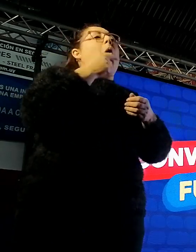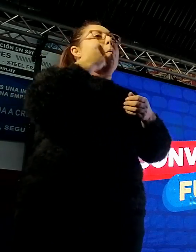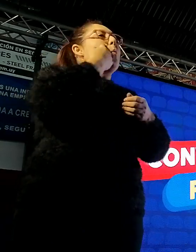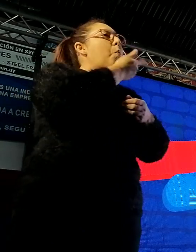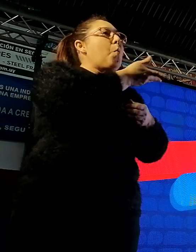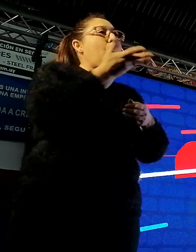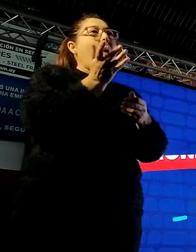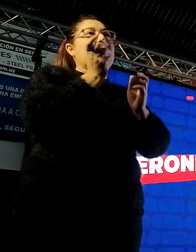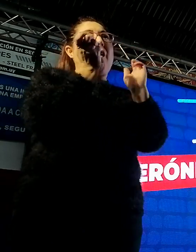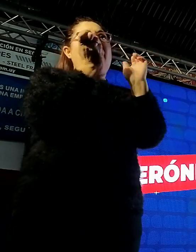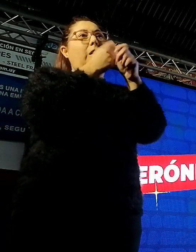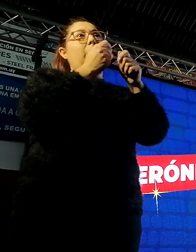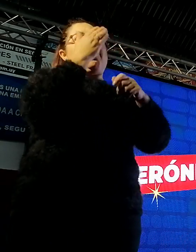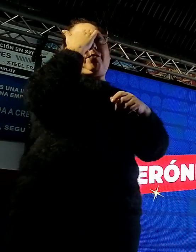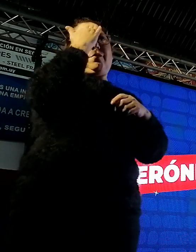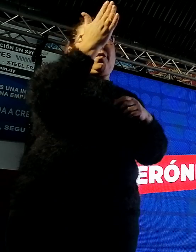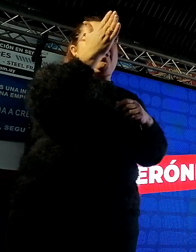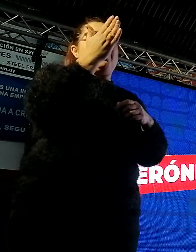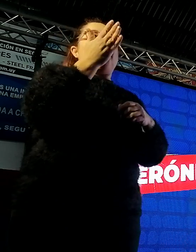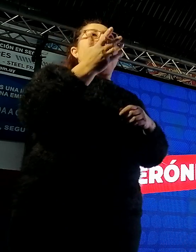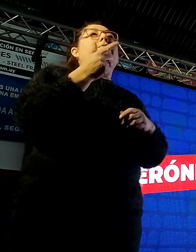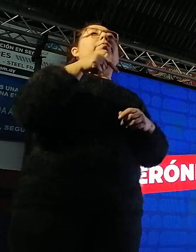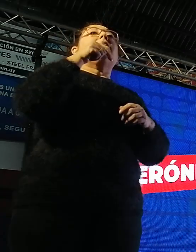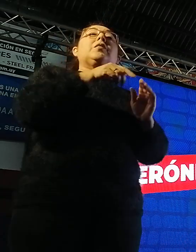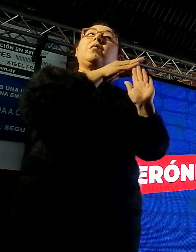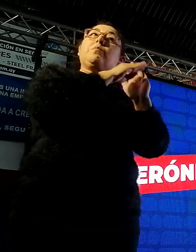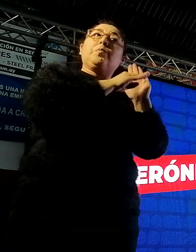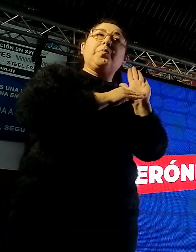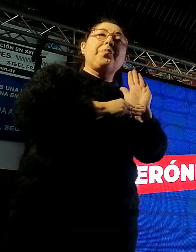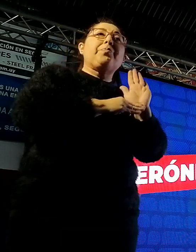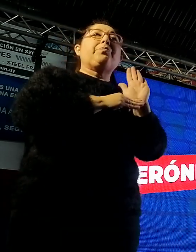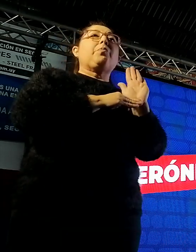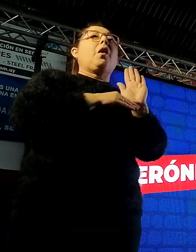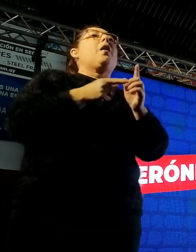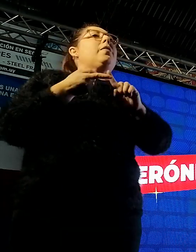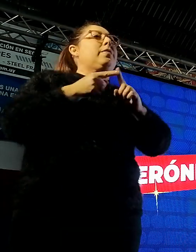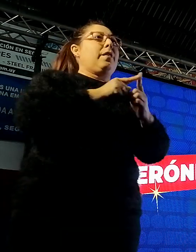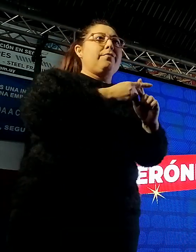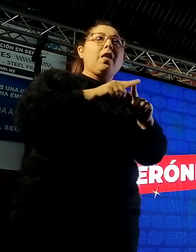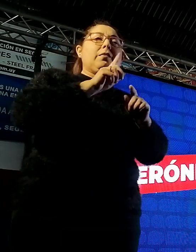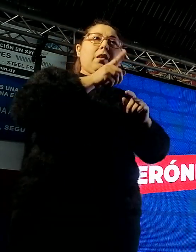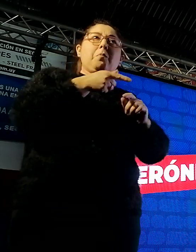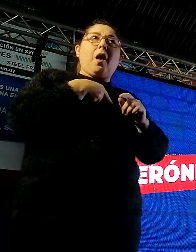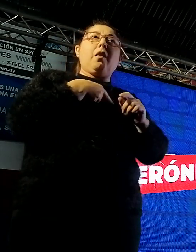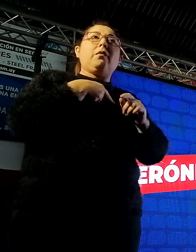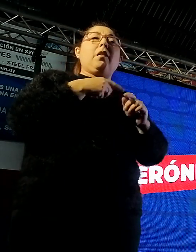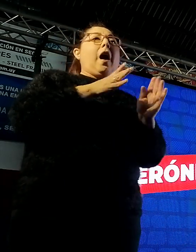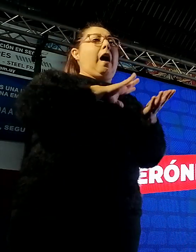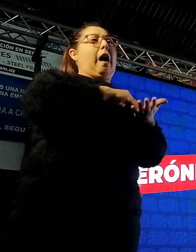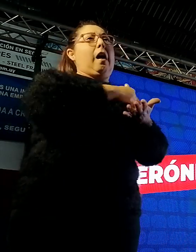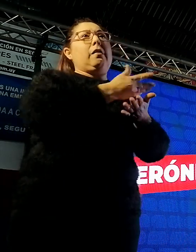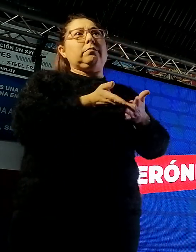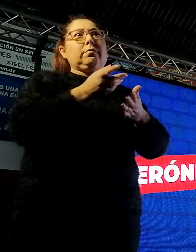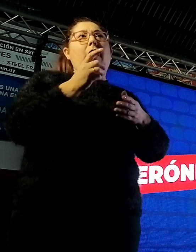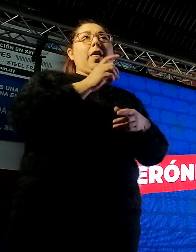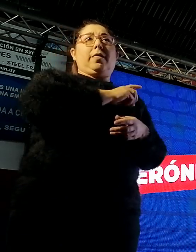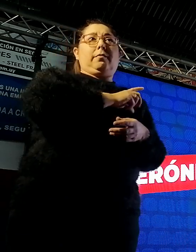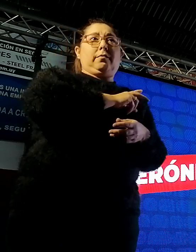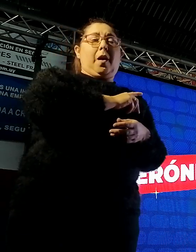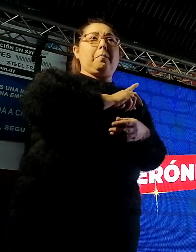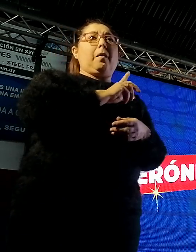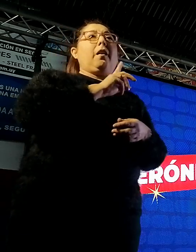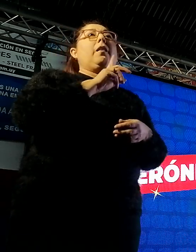empuje transformador del Frente Amplio Esta propuesta y los debates que vamos a tener hasta diciembre y lo vamos a